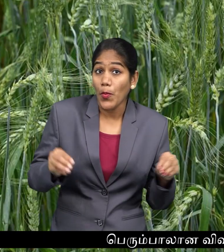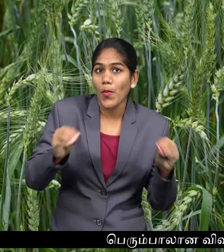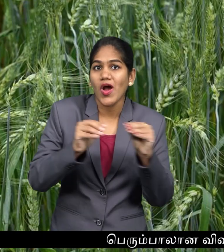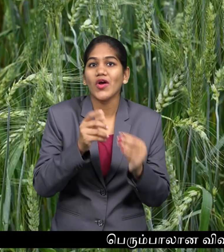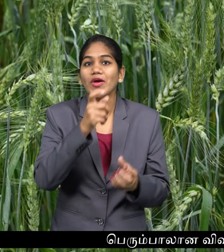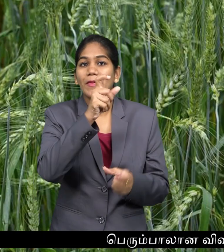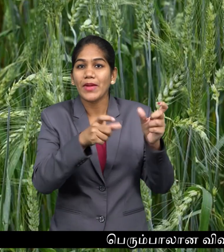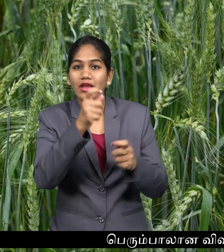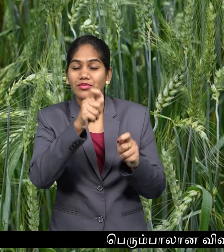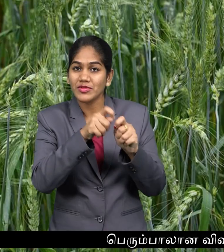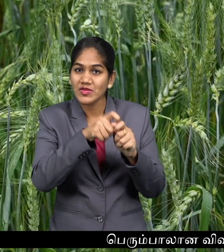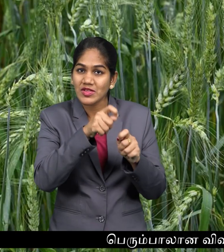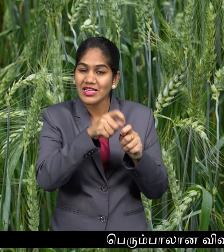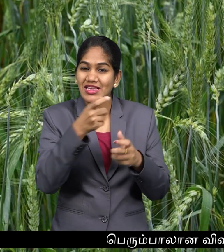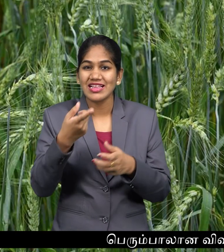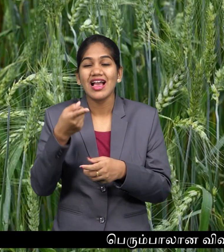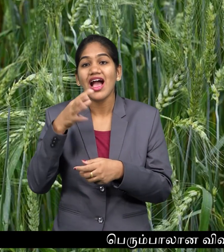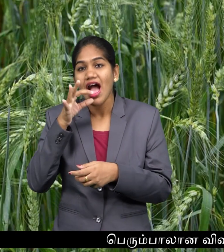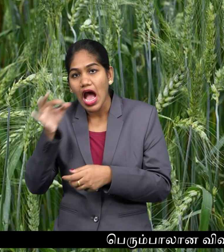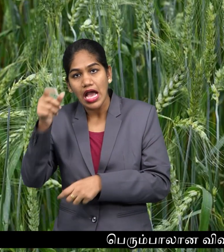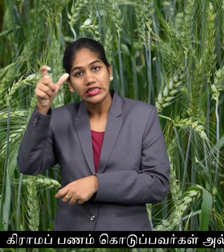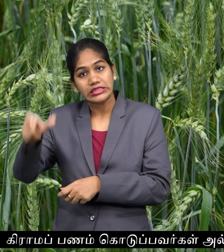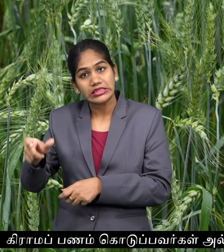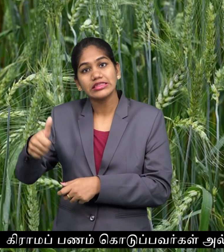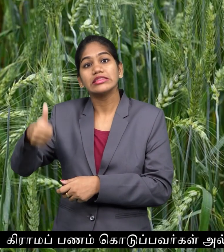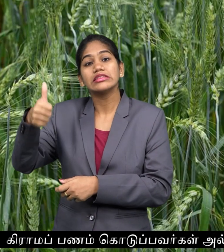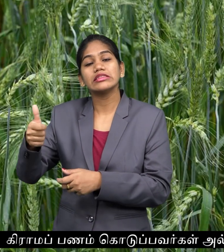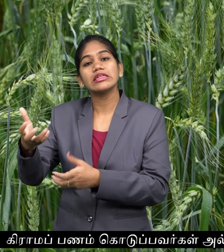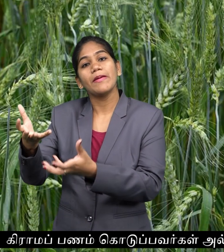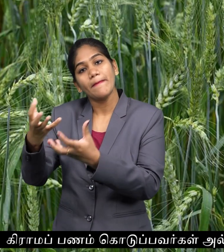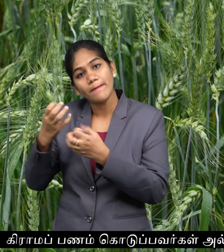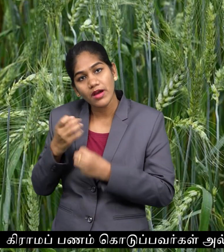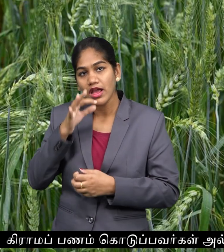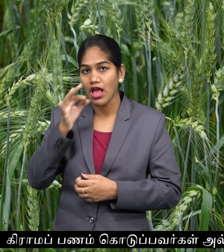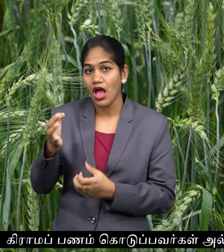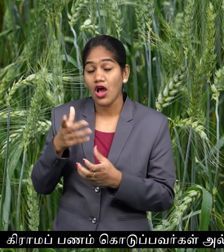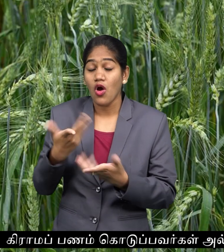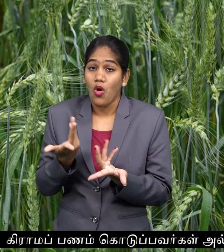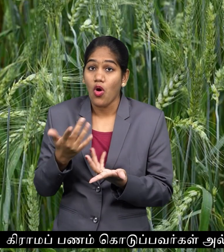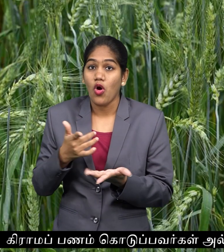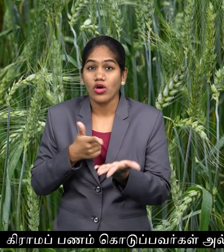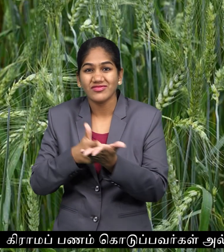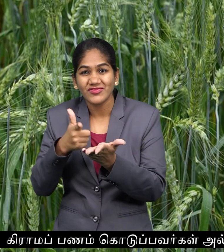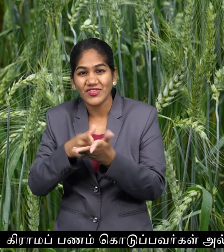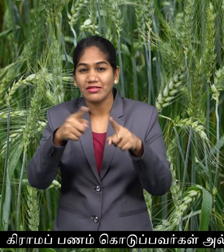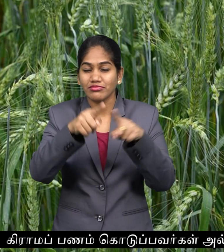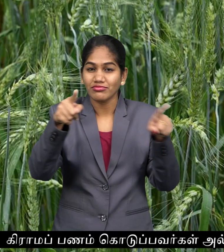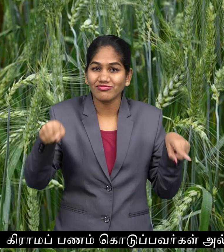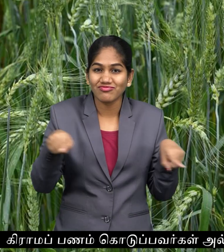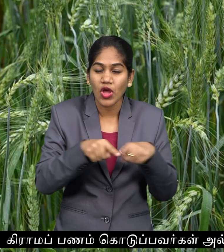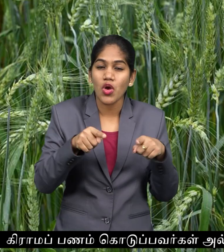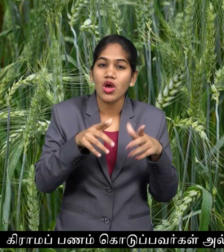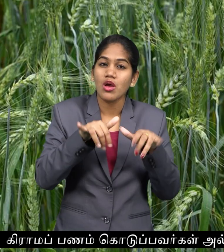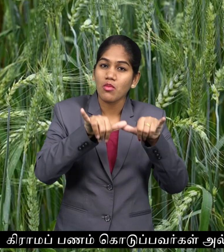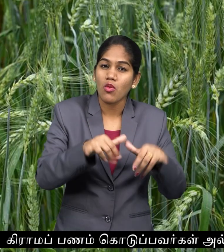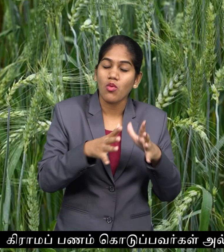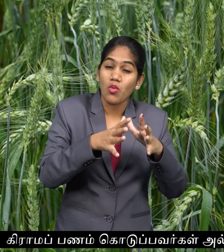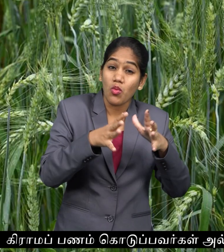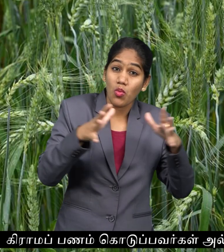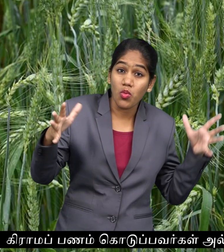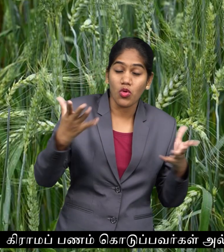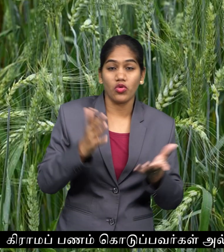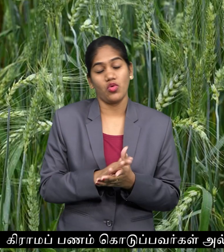பெரும்பாலான விவசாயிகள் பெரிய விவசாயிகள், கிராம பணம் கொடுப்பவர்கள் அல்லது வியாபாரிகளிடம்